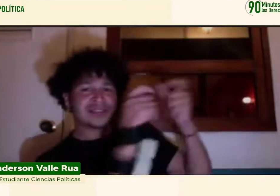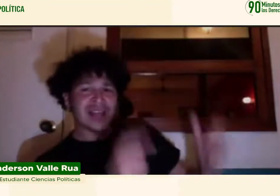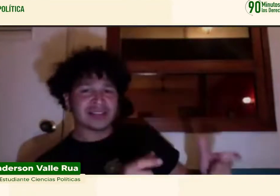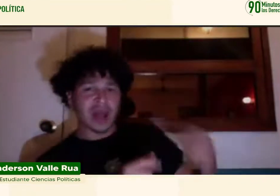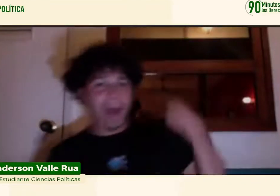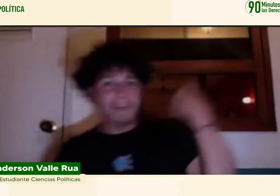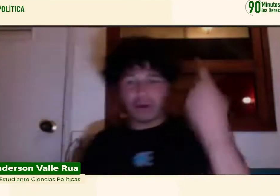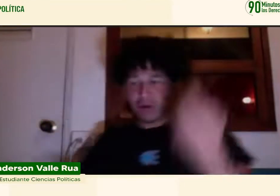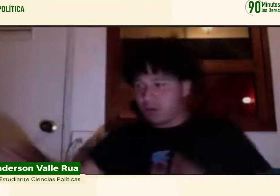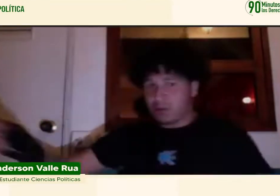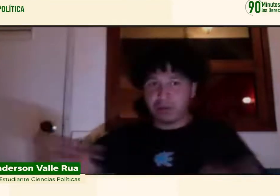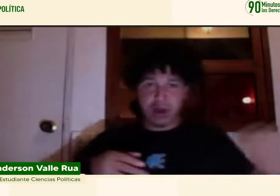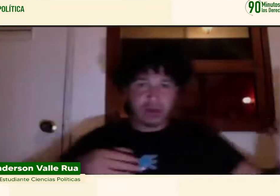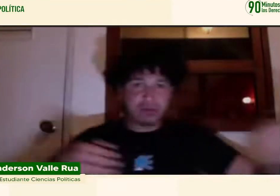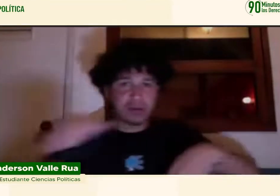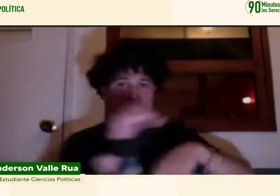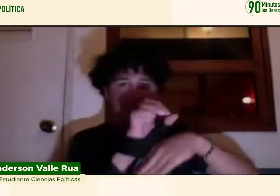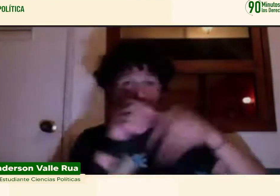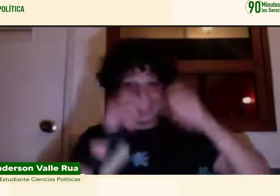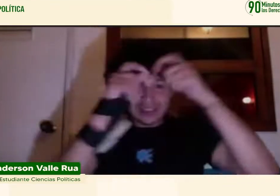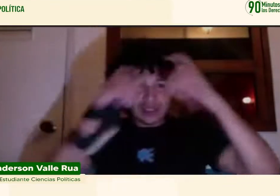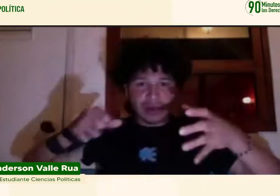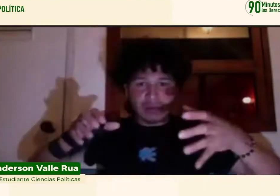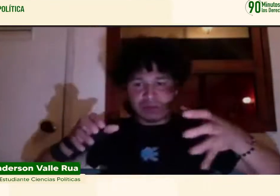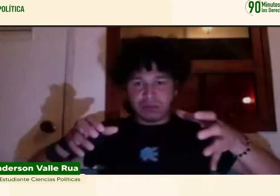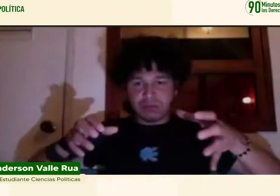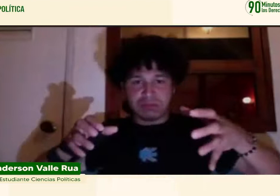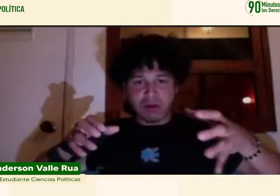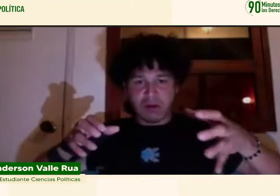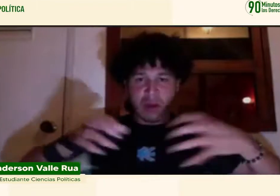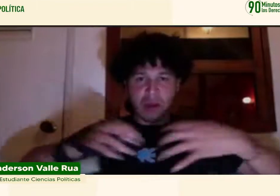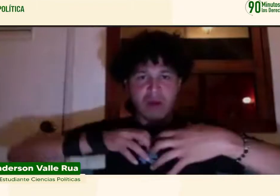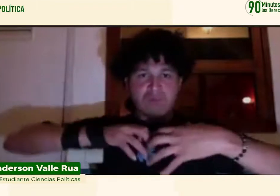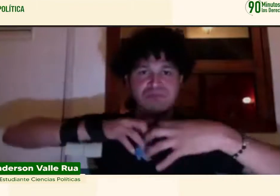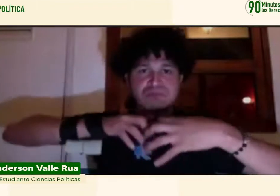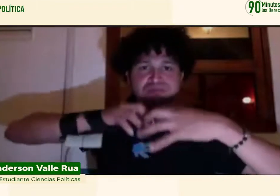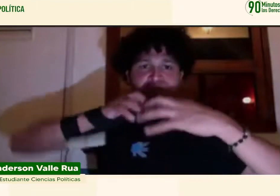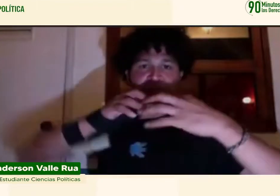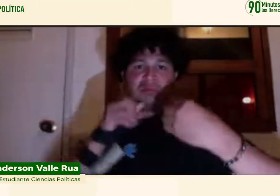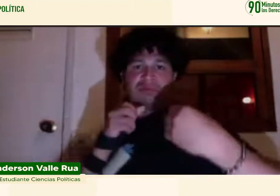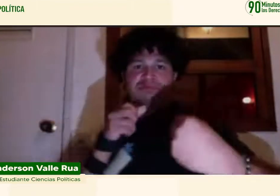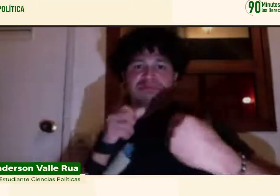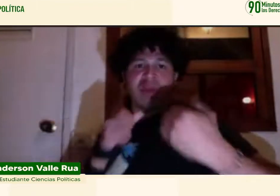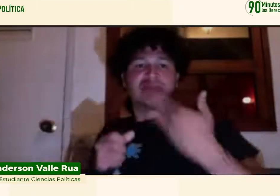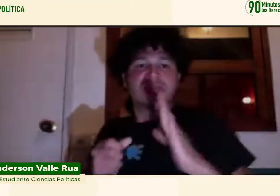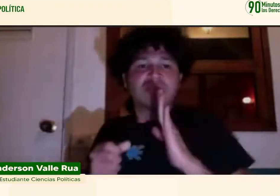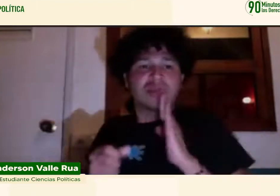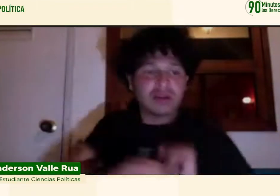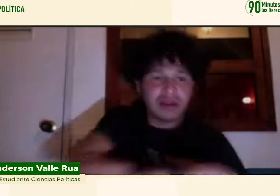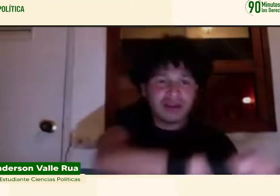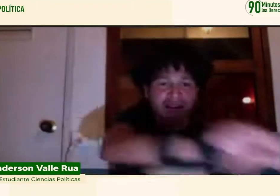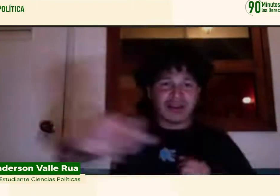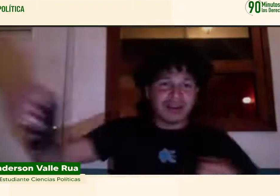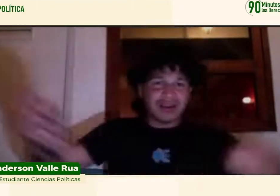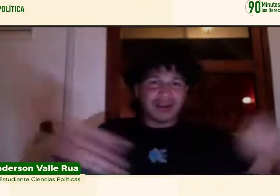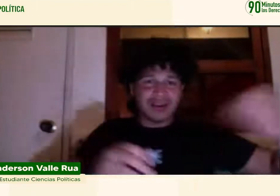decisiones que se toman el es diferente las organizaciones que ya tomarían como personas jurídicas las cuales